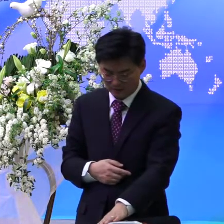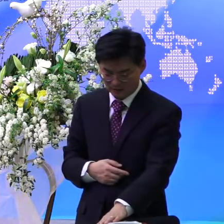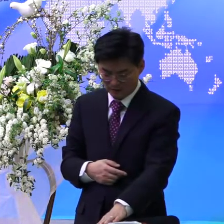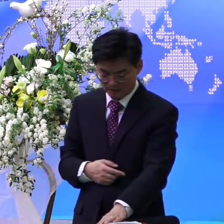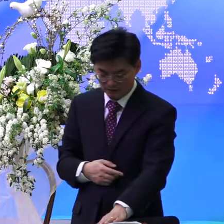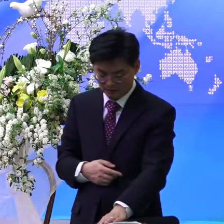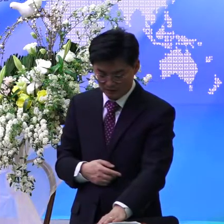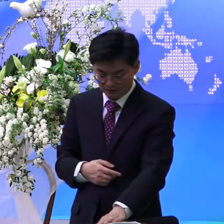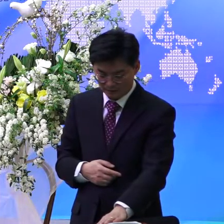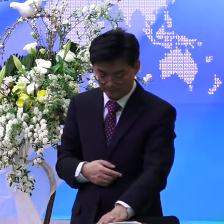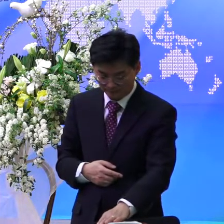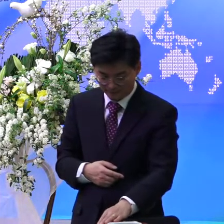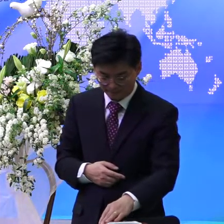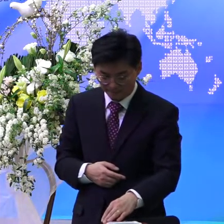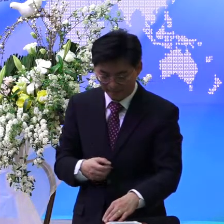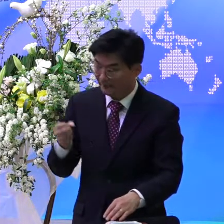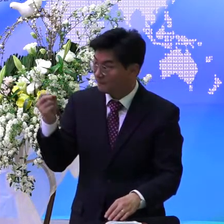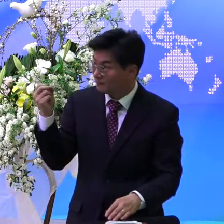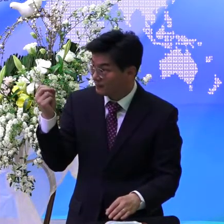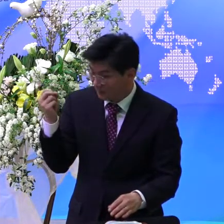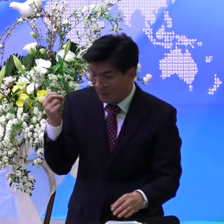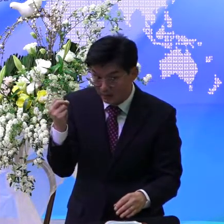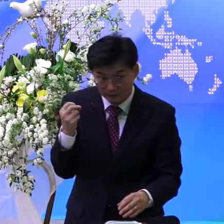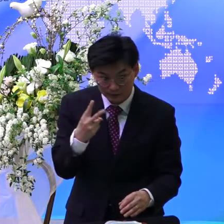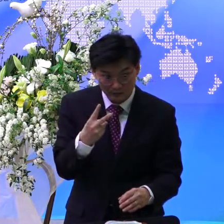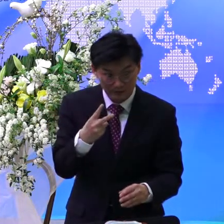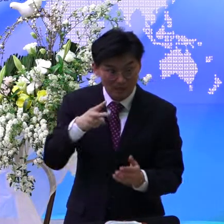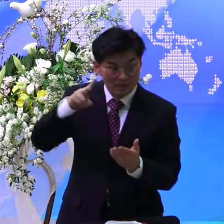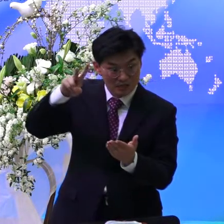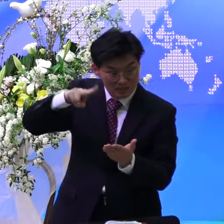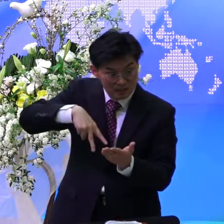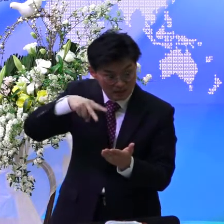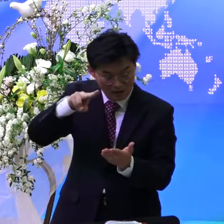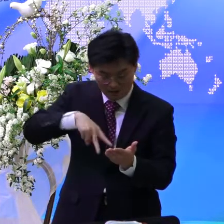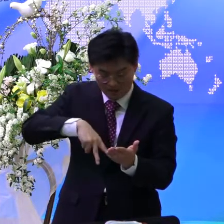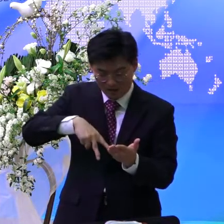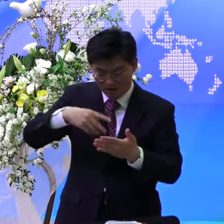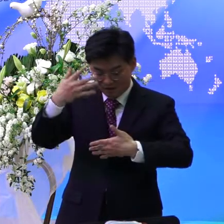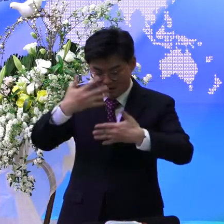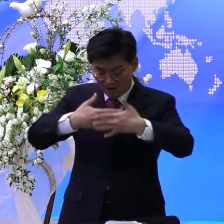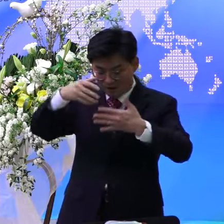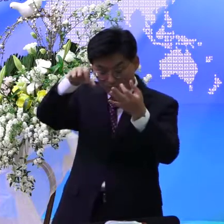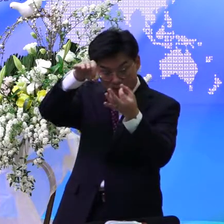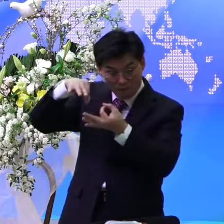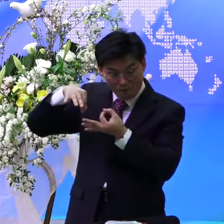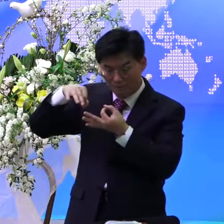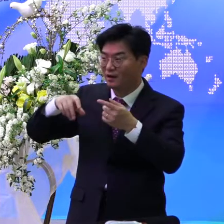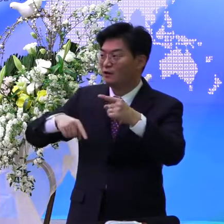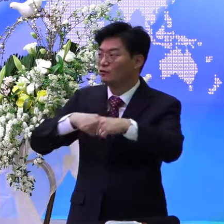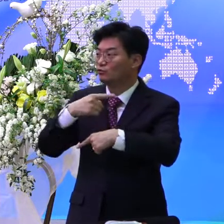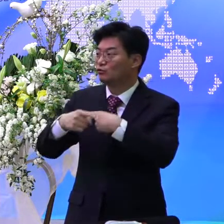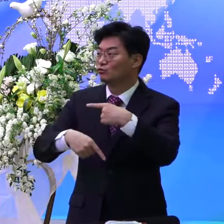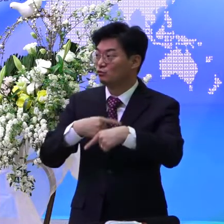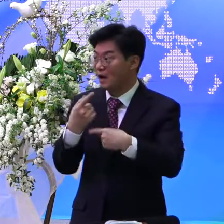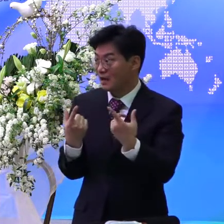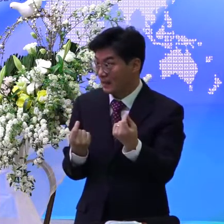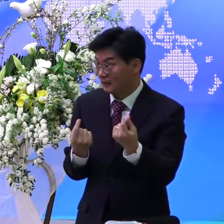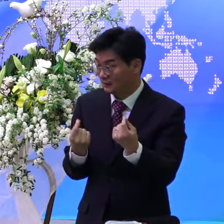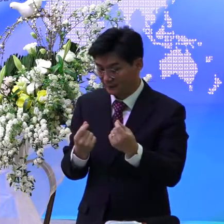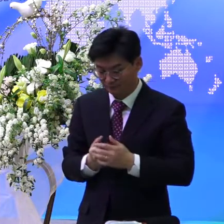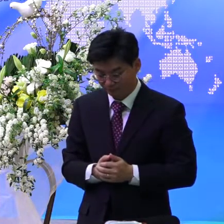여러분 사도행전 1장 8절의 말씀을 성경을 보시면서 그리고 화면을 보시면서 한번 천천히 또박또박